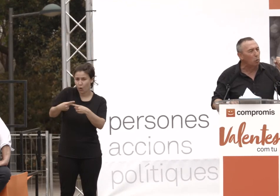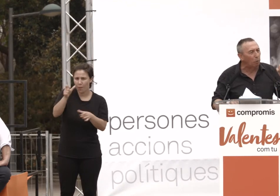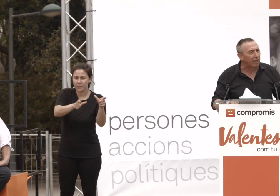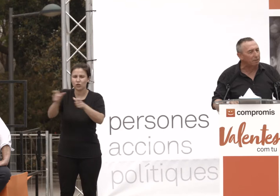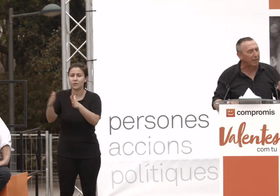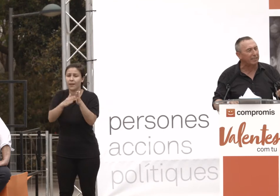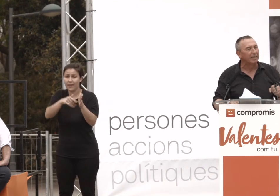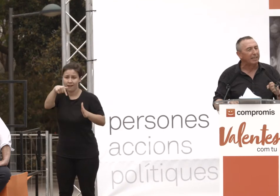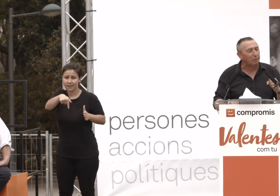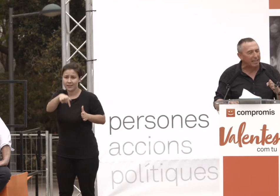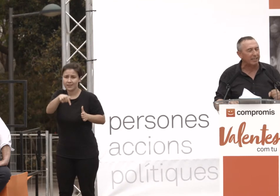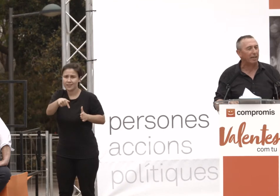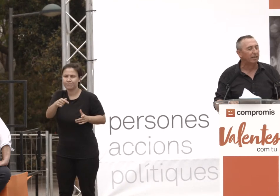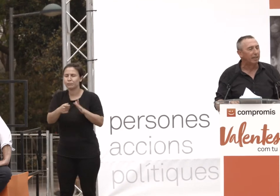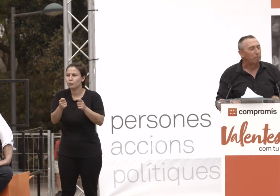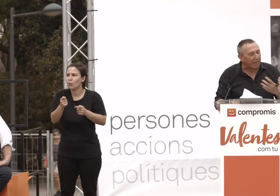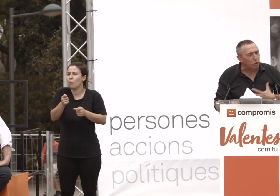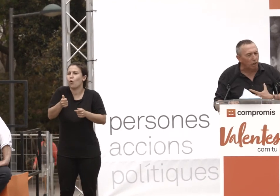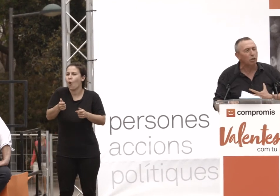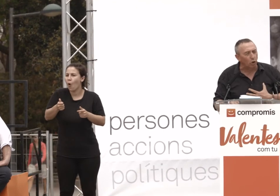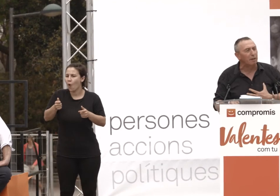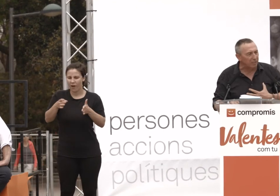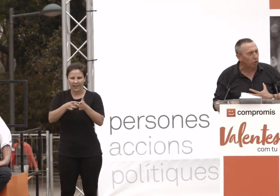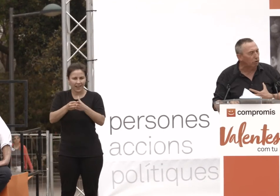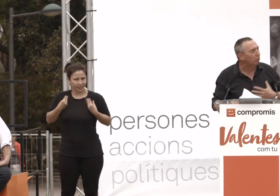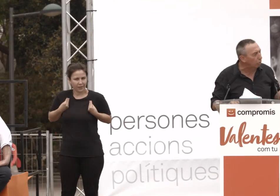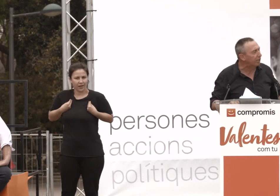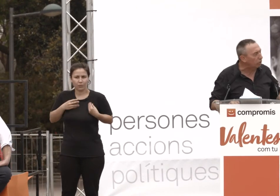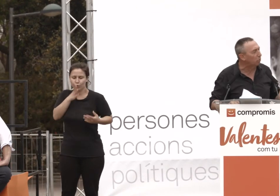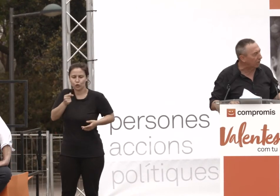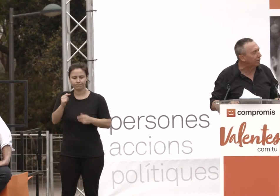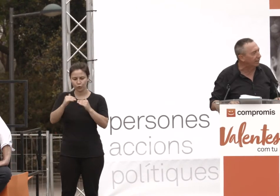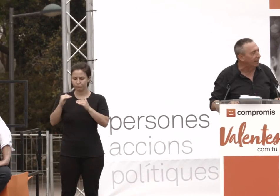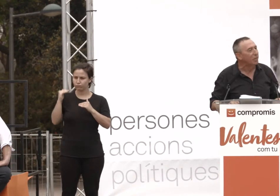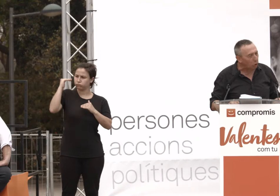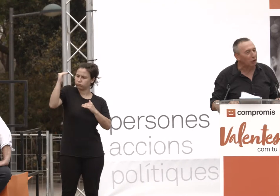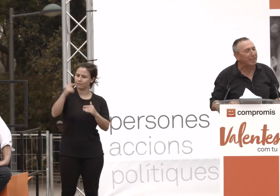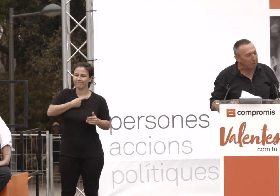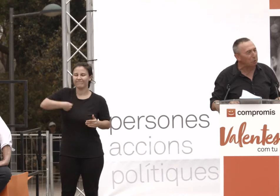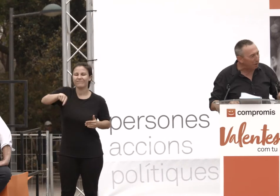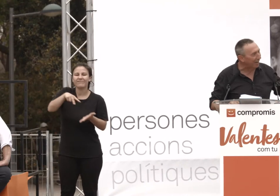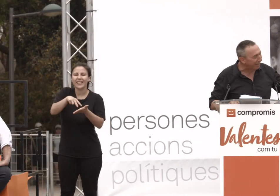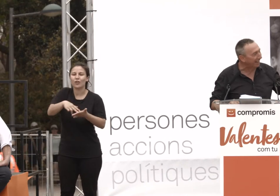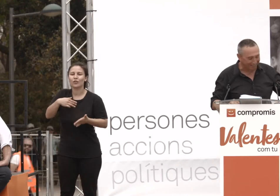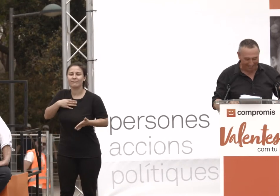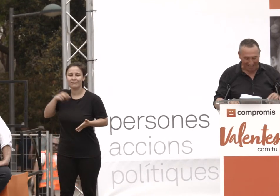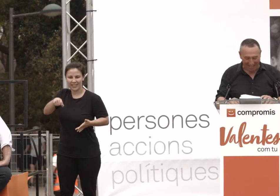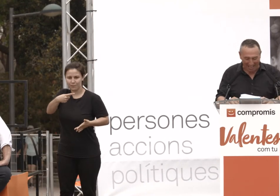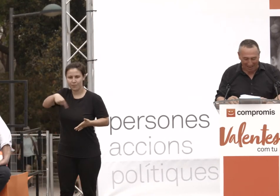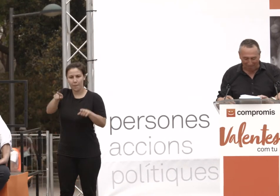tinguin un poquet més de benestar. Per això jo de major vull ser com vosaltres. Jo també vull manar allà.